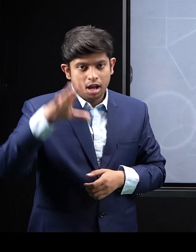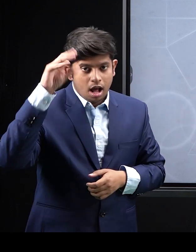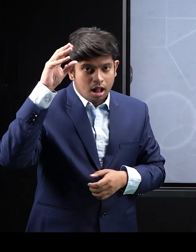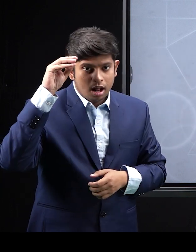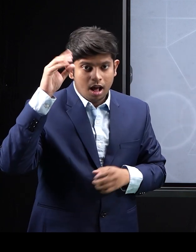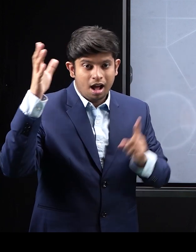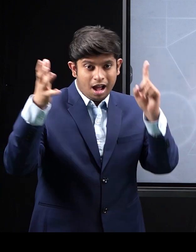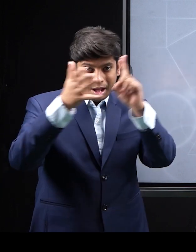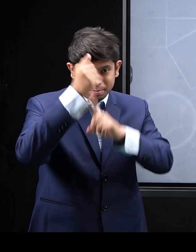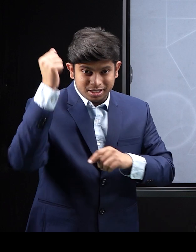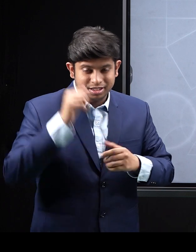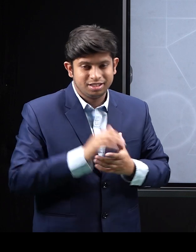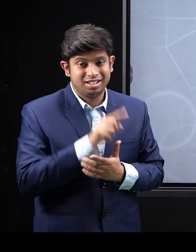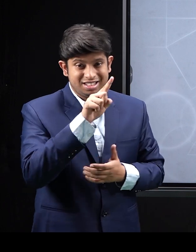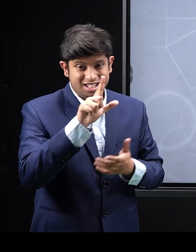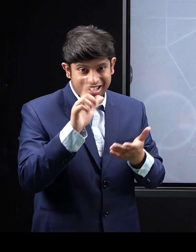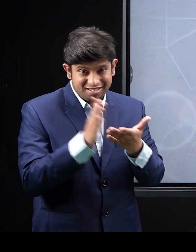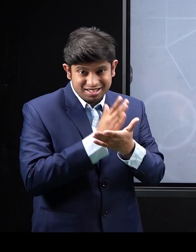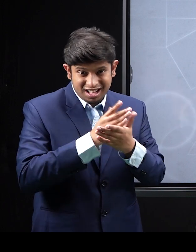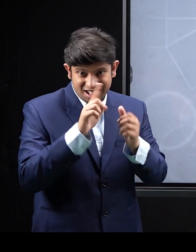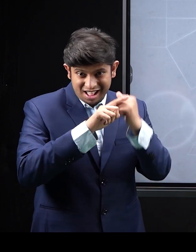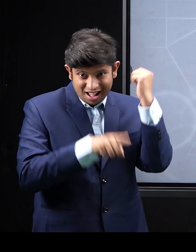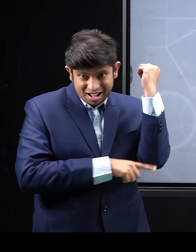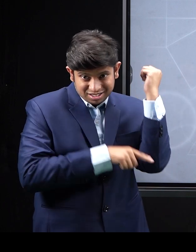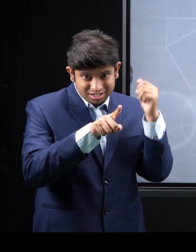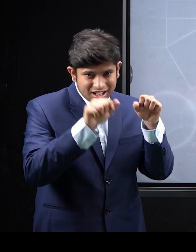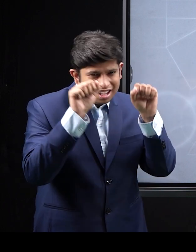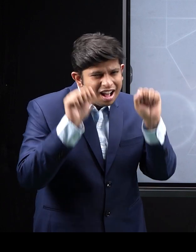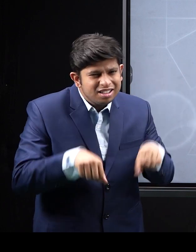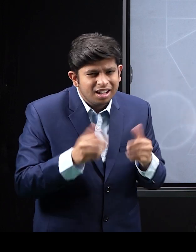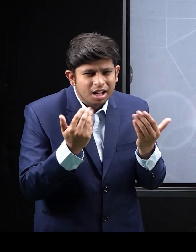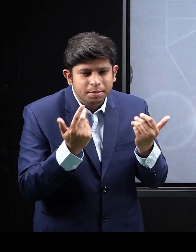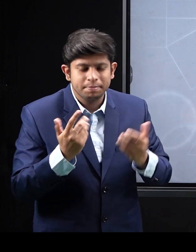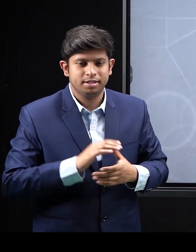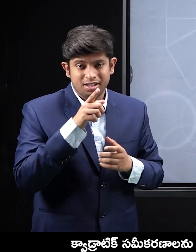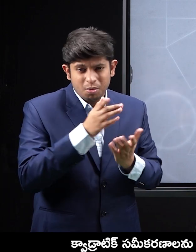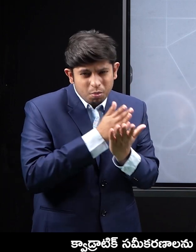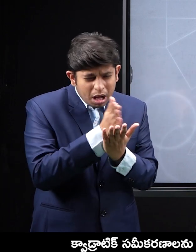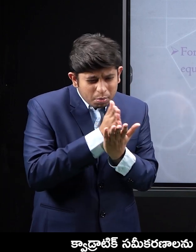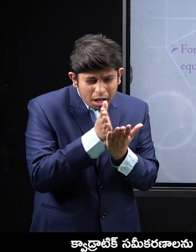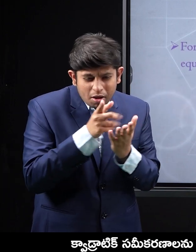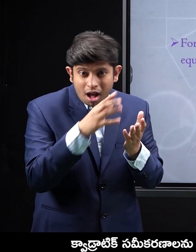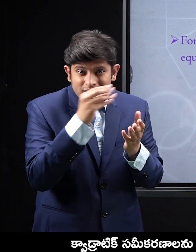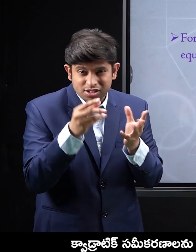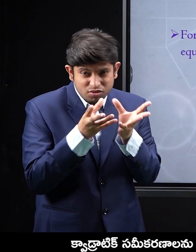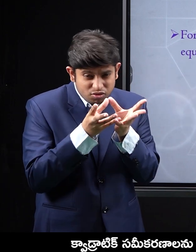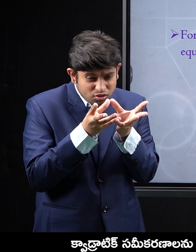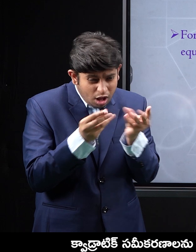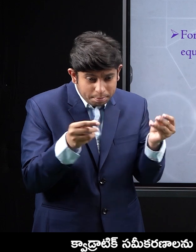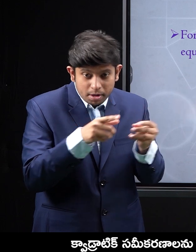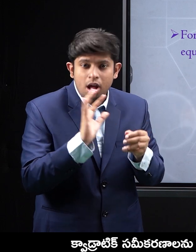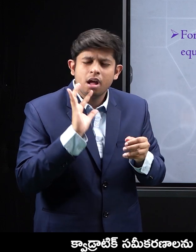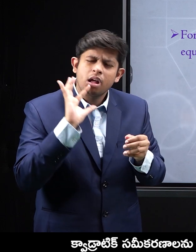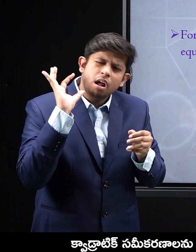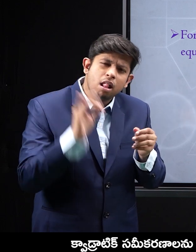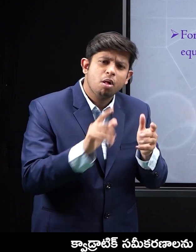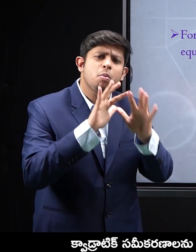అభ్యాస ఫలితాలు ఈ పాఠం ముగింపులో మీరు చేయగలరు. క్వాడ్రాటిక్ సమీకరణాలను ఉపయోగించి వాస్తవ